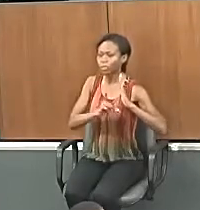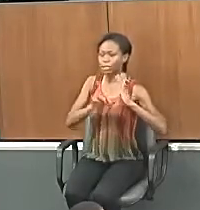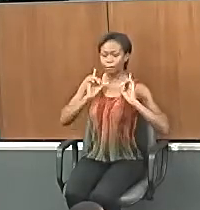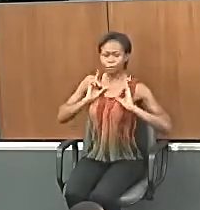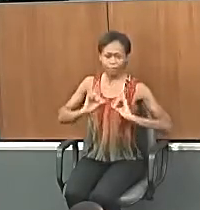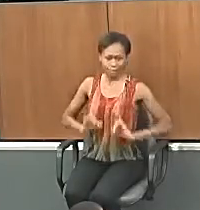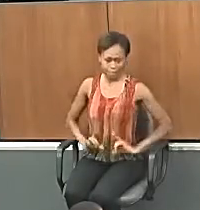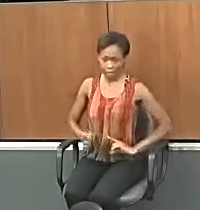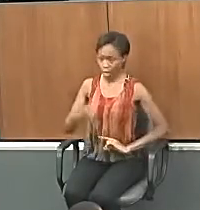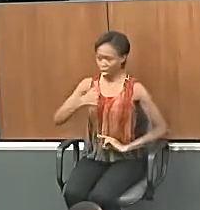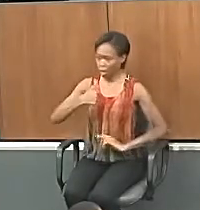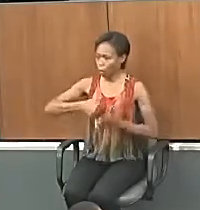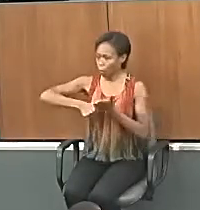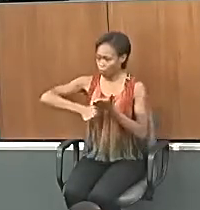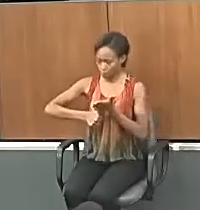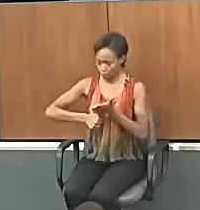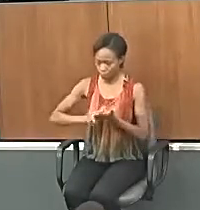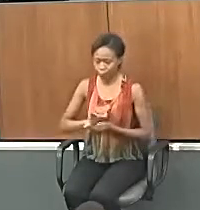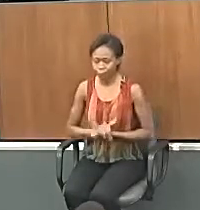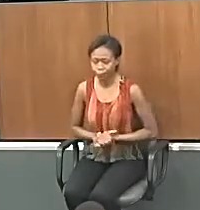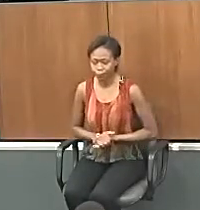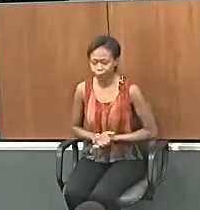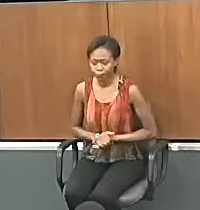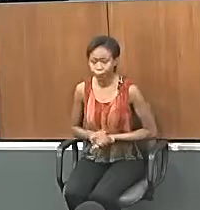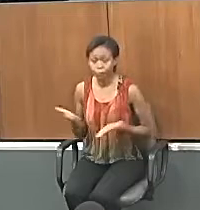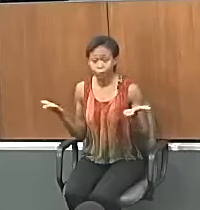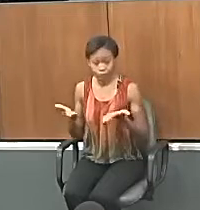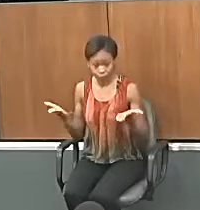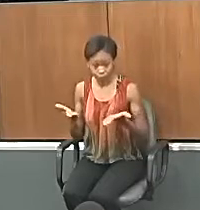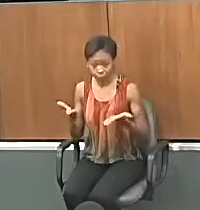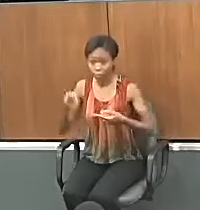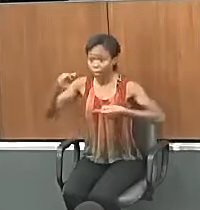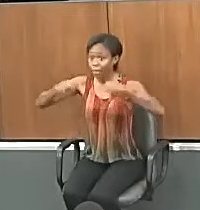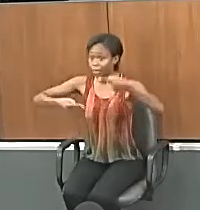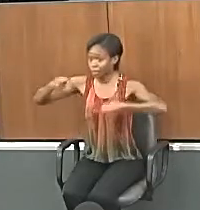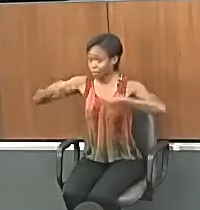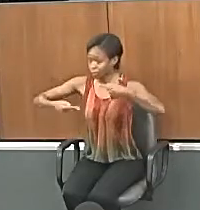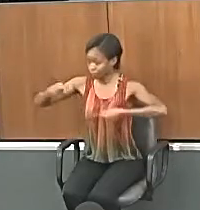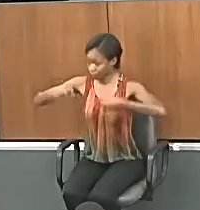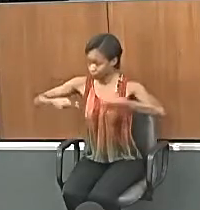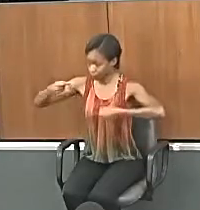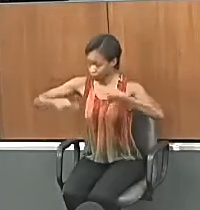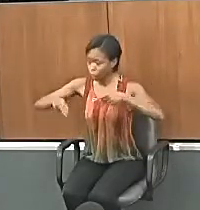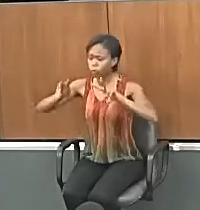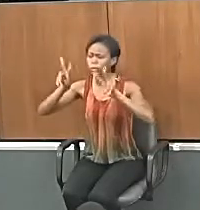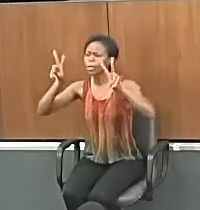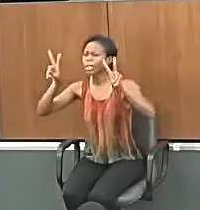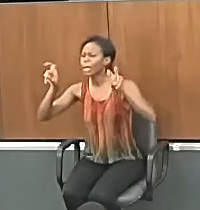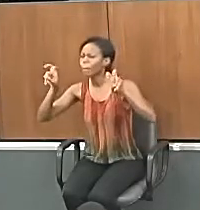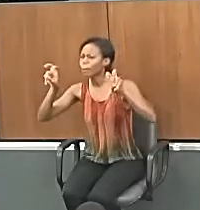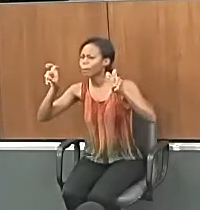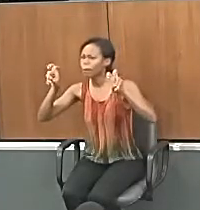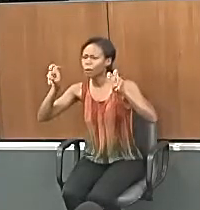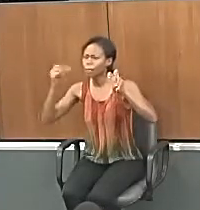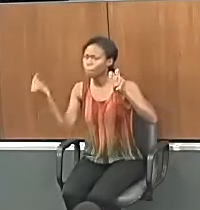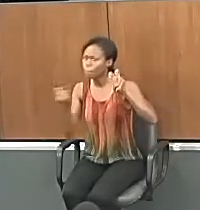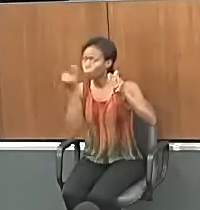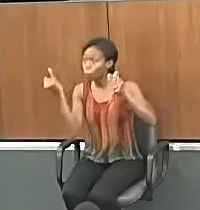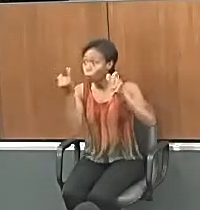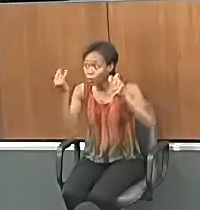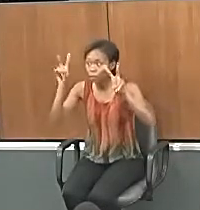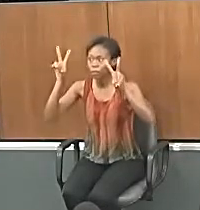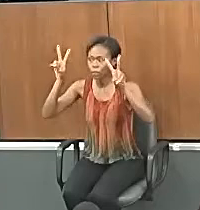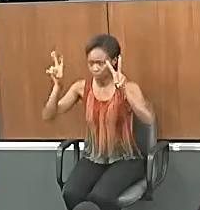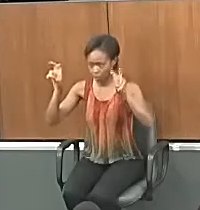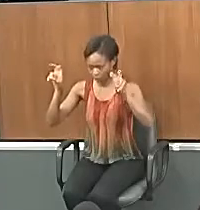titular e trazer aqui a esse debate um tema tão precioso e tão caro